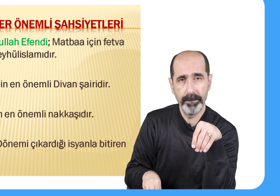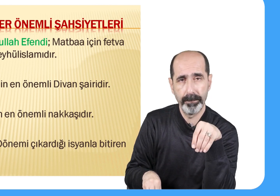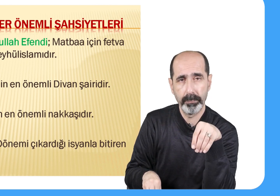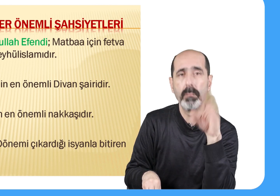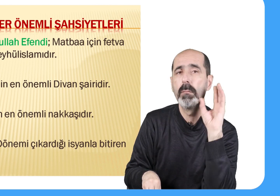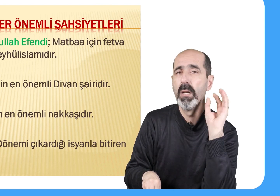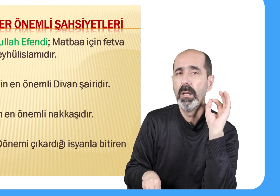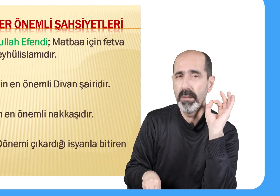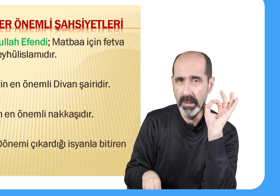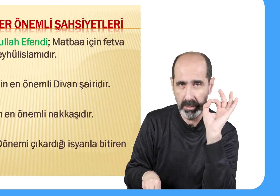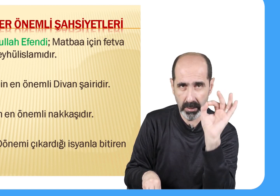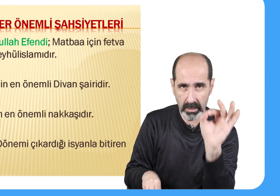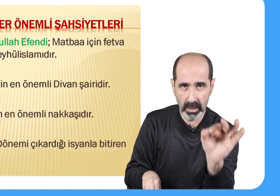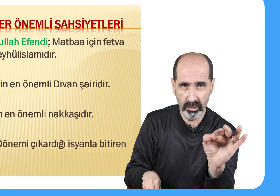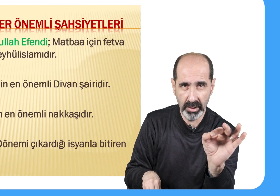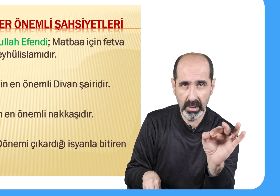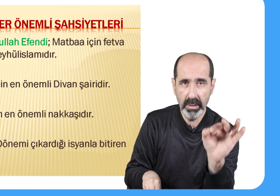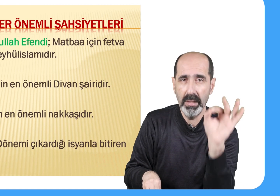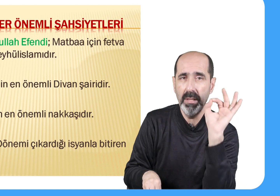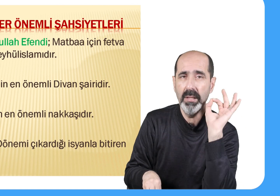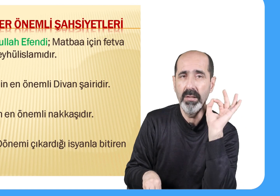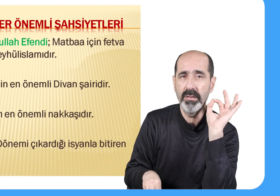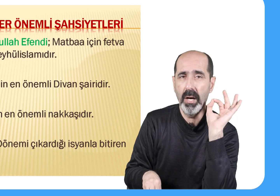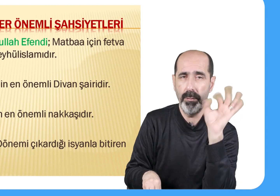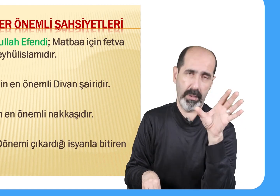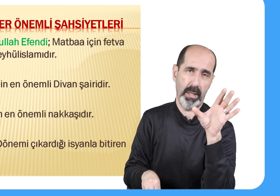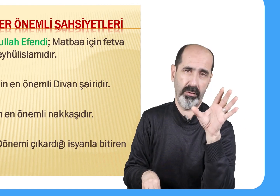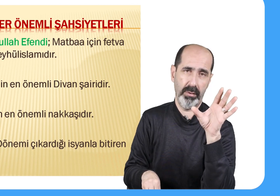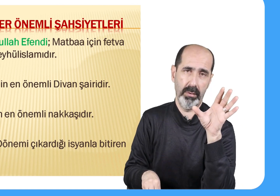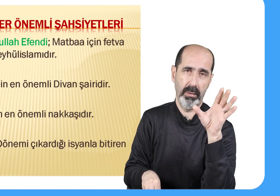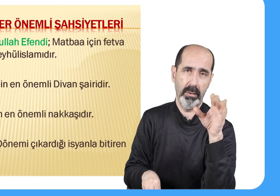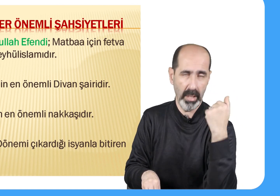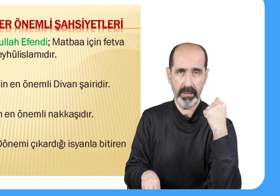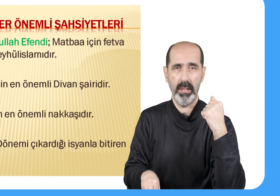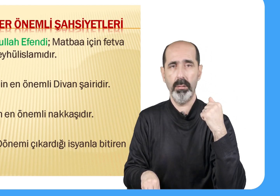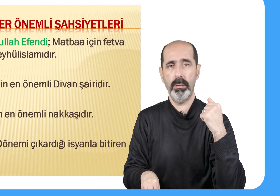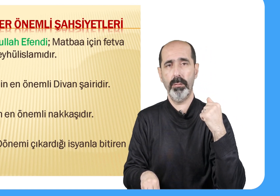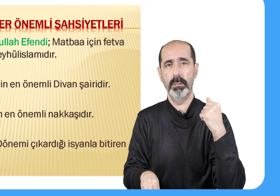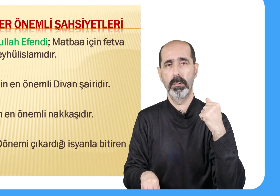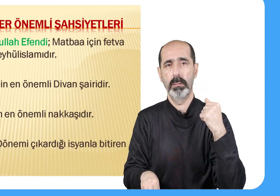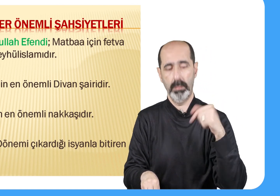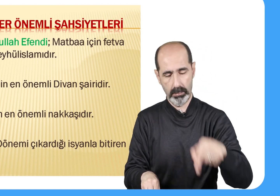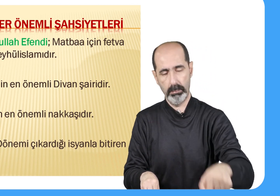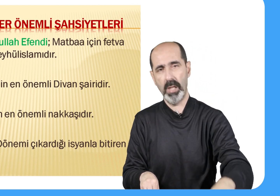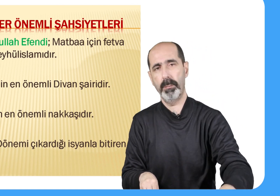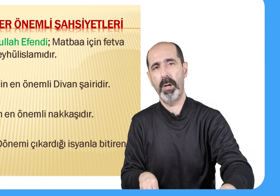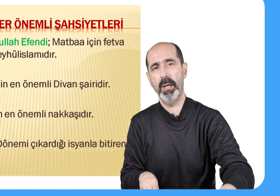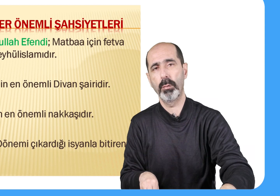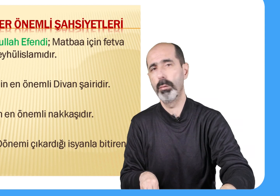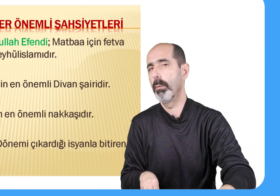Ayaklanması ve yeniliklere karşı değil israfa karşıdır nereden anlıyoruz